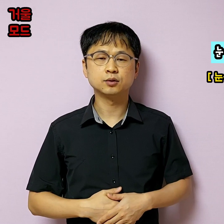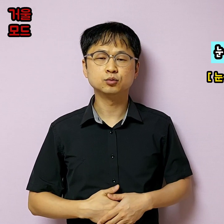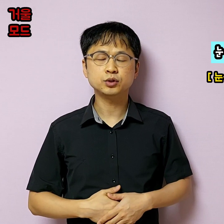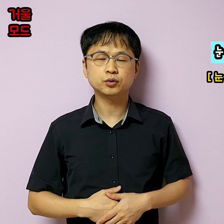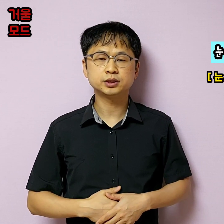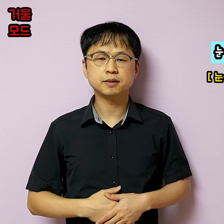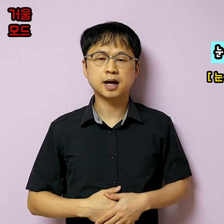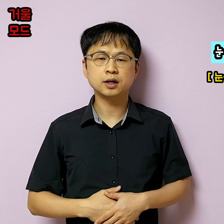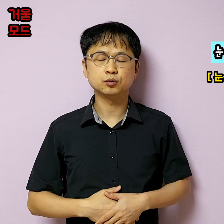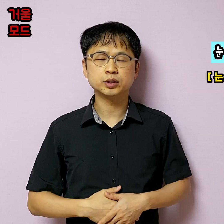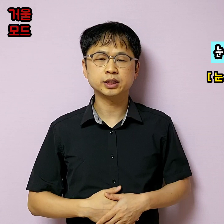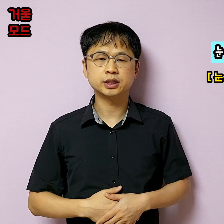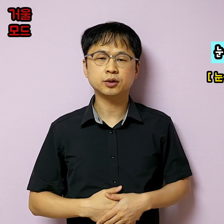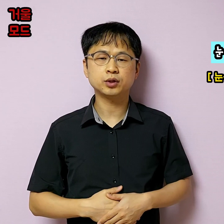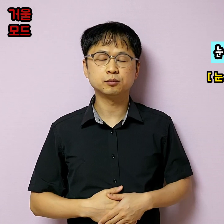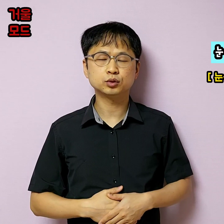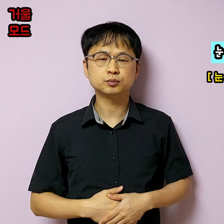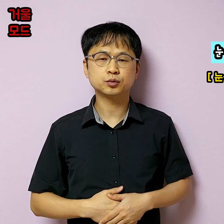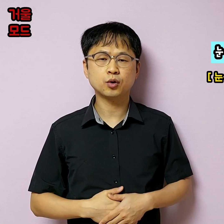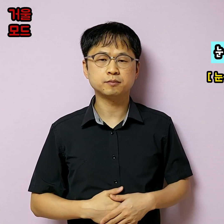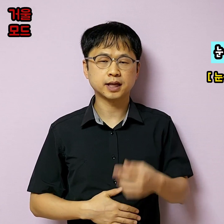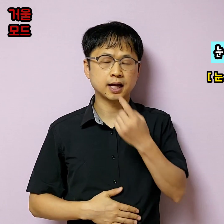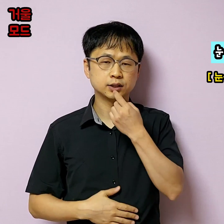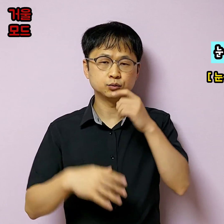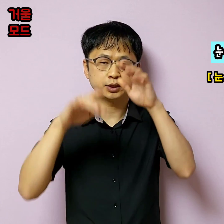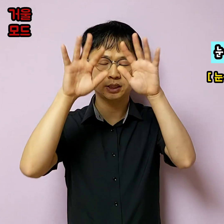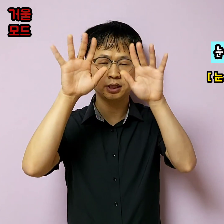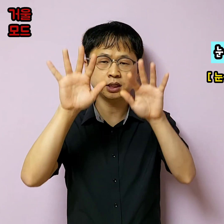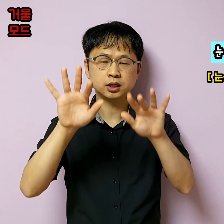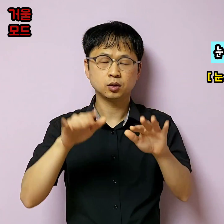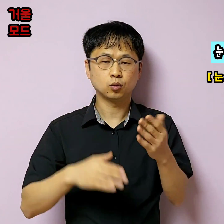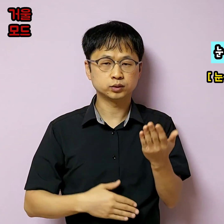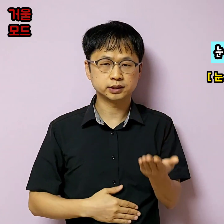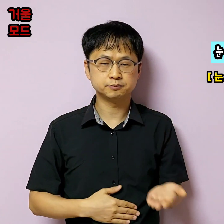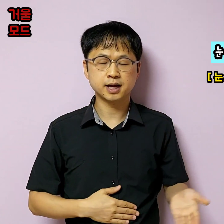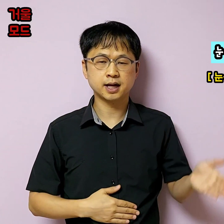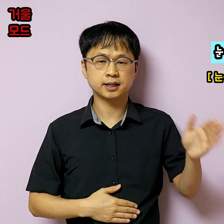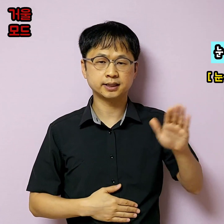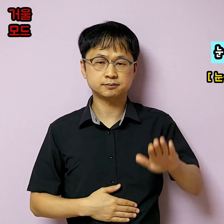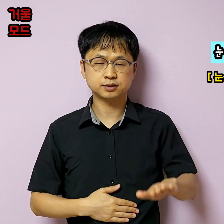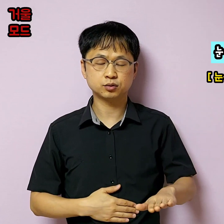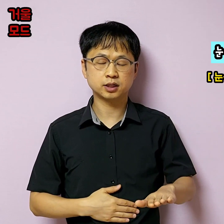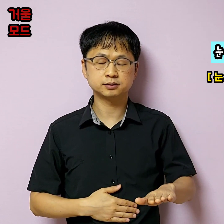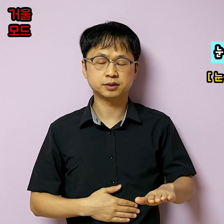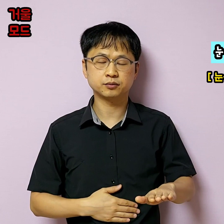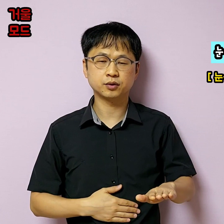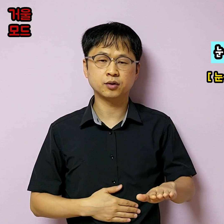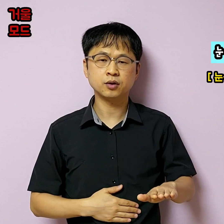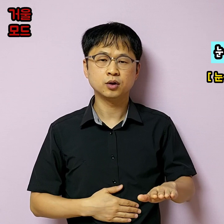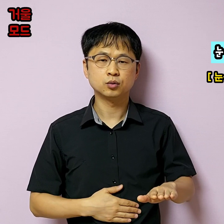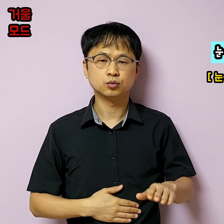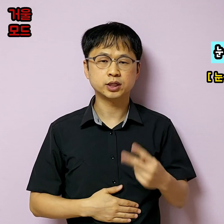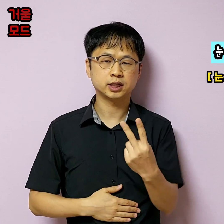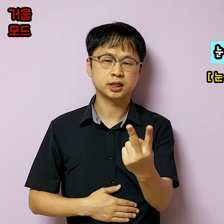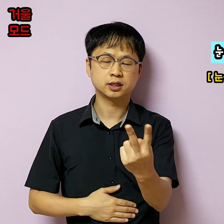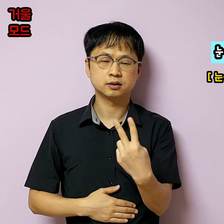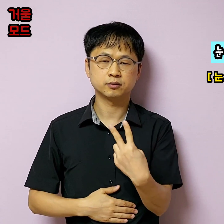눈이 오지만 우리 이대로의 모습으로입니다. 눈이 오지만 하지만 수업 하시면 되고요. 우리 너와